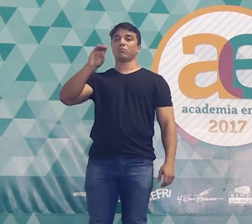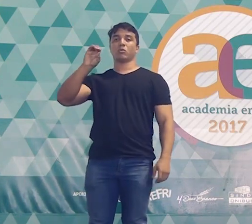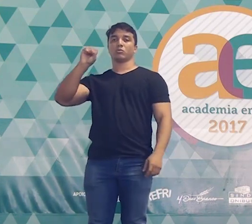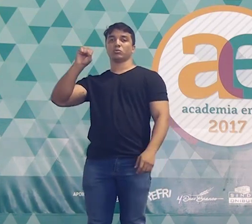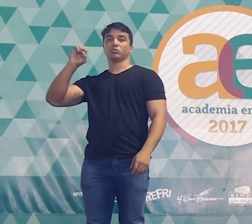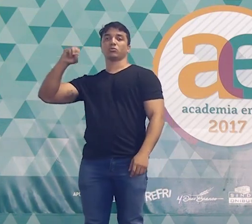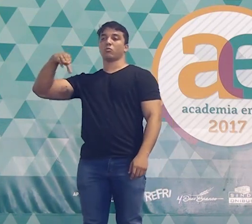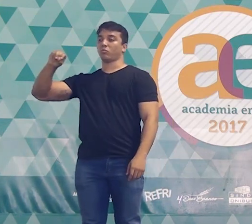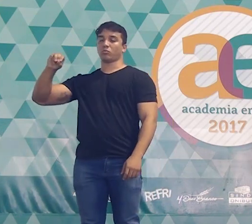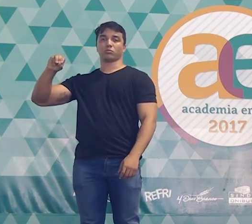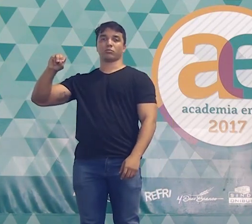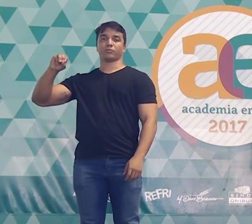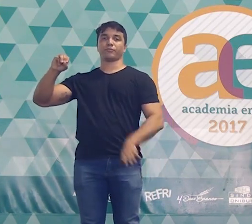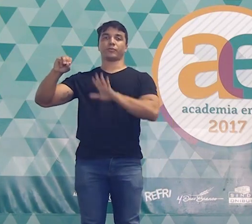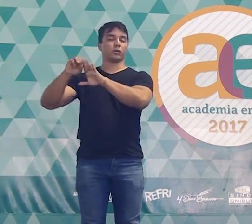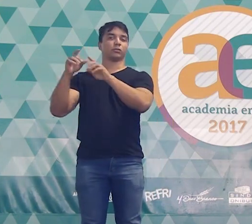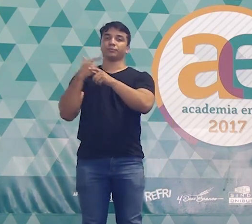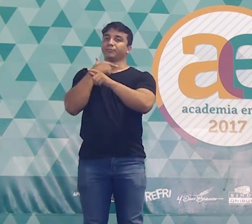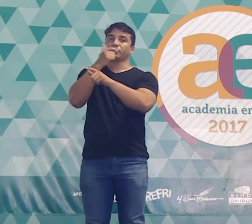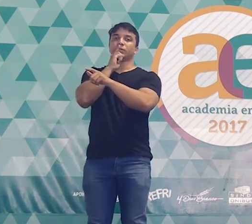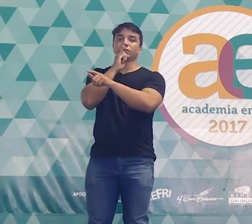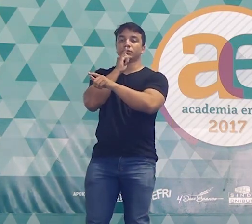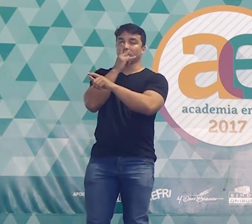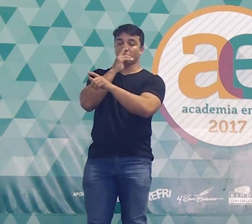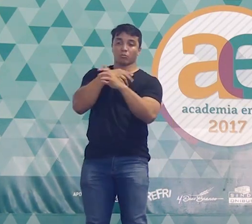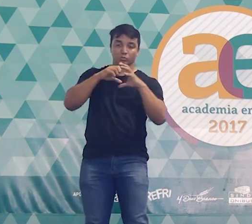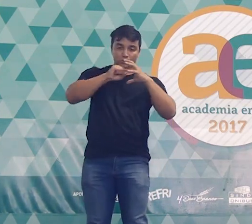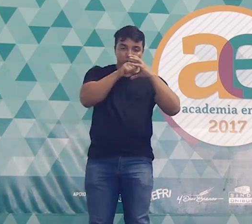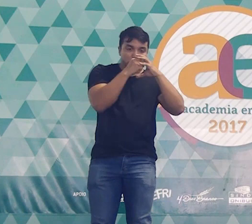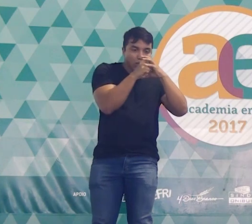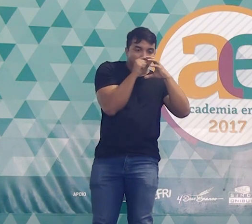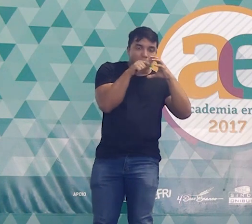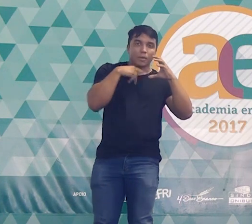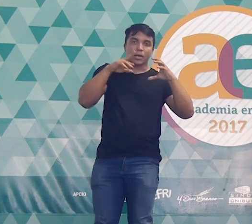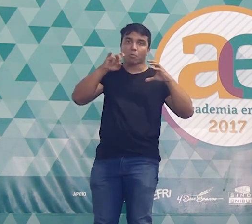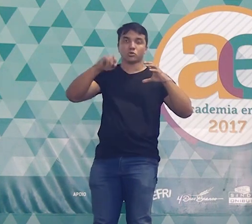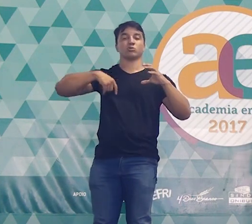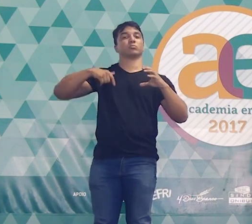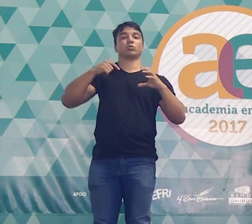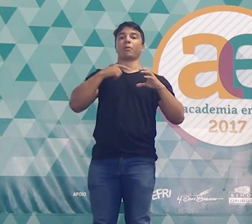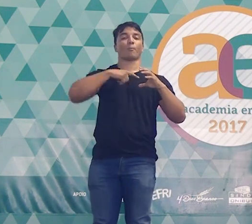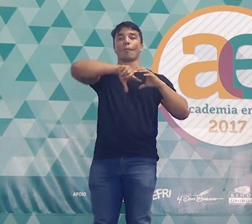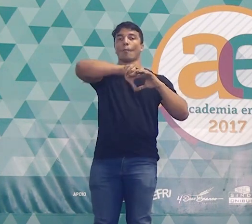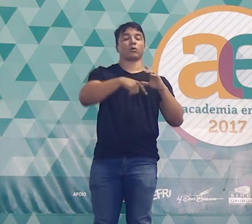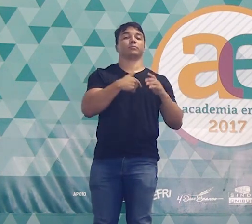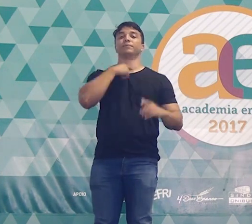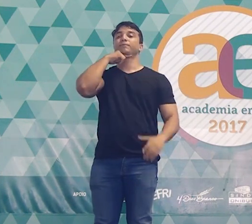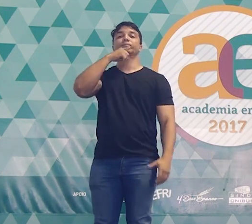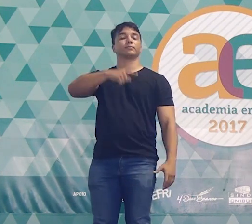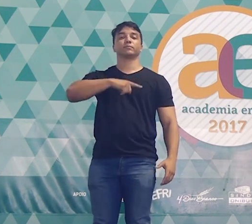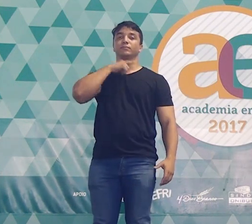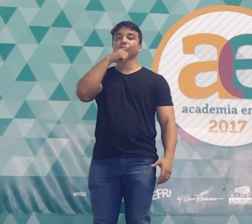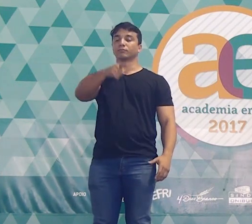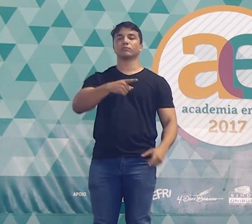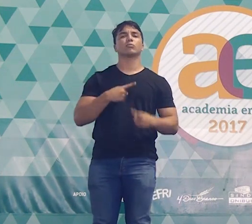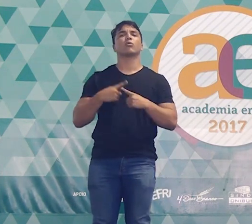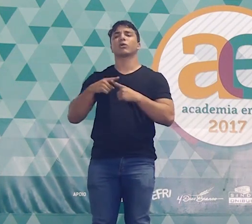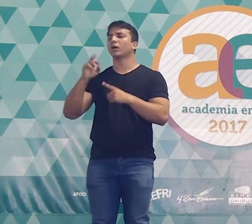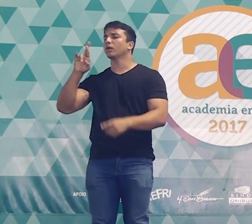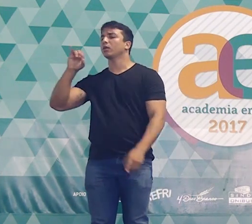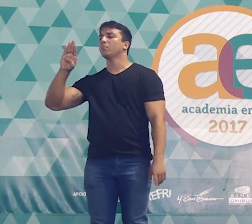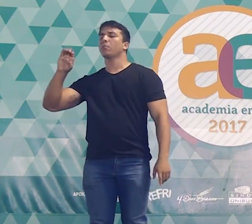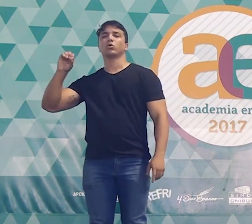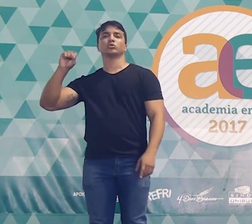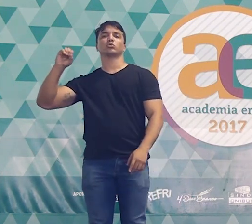gente? Não existe célula sem ribossomo. Rodrigo, por que é que não existe célula sem ribossomo? Porque